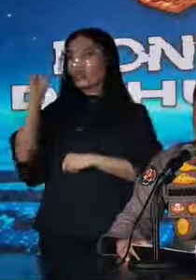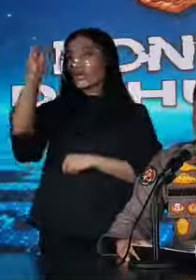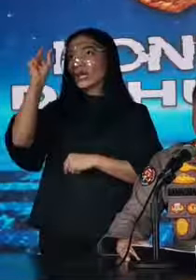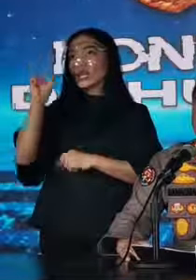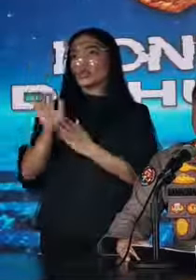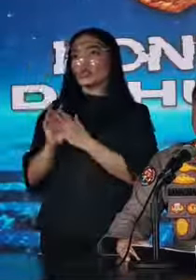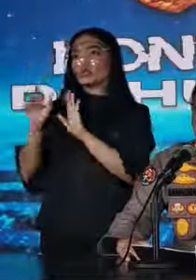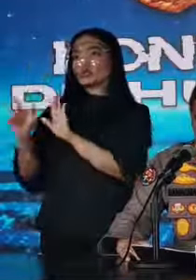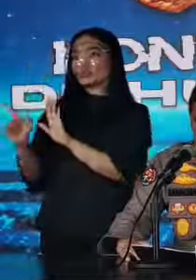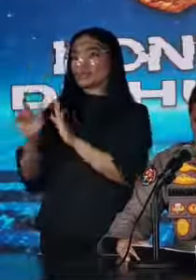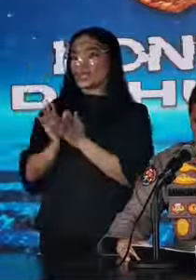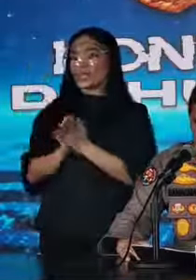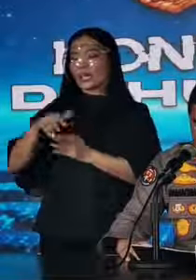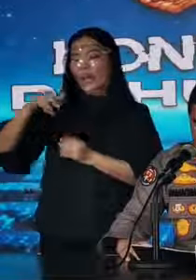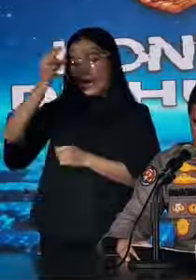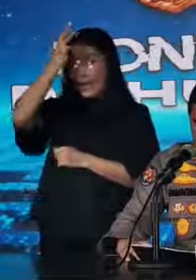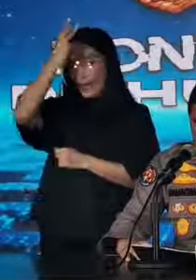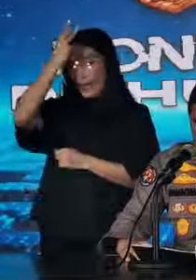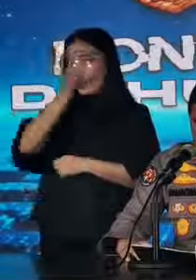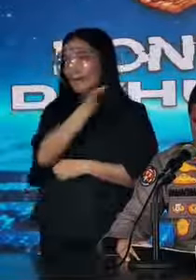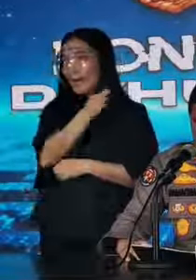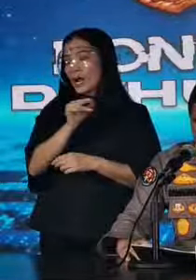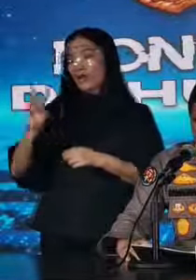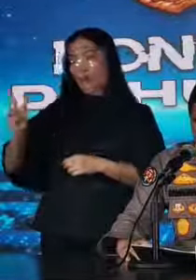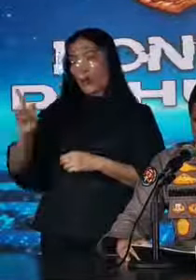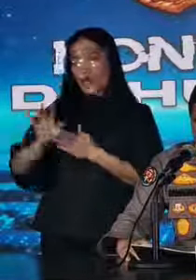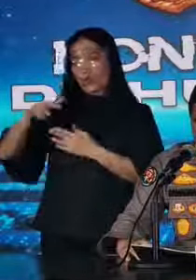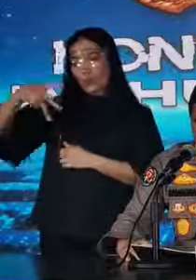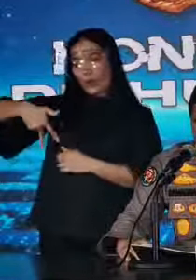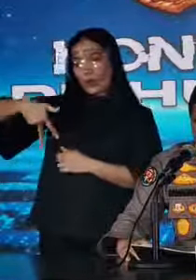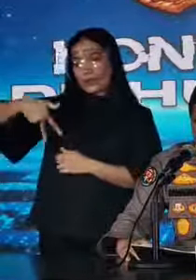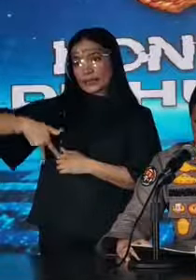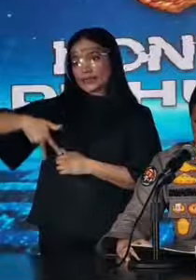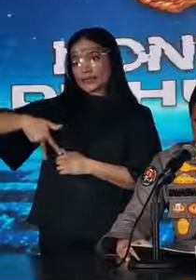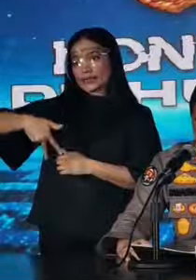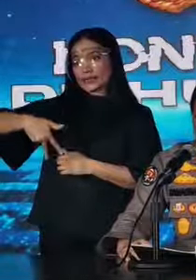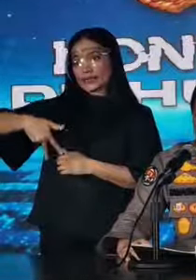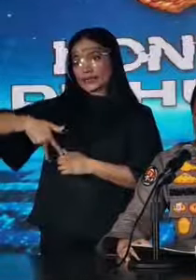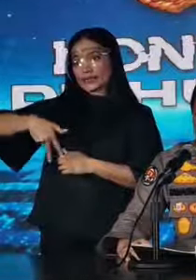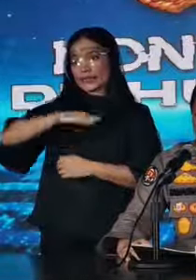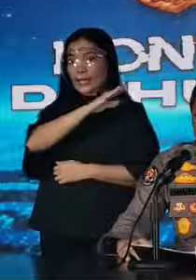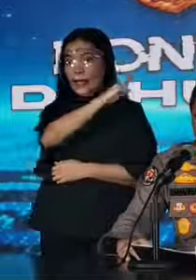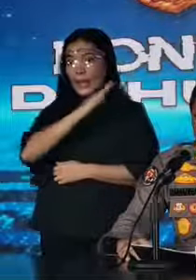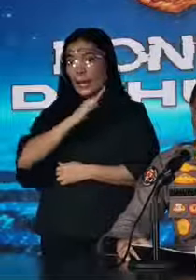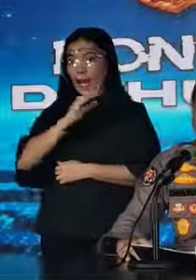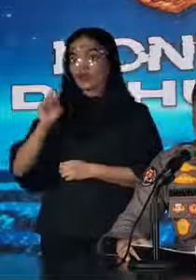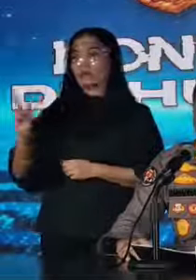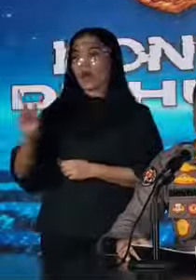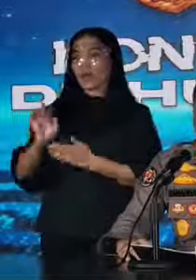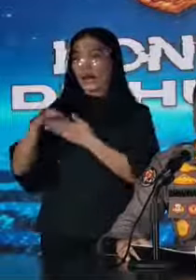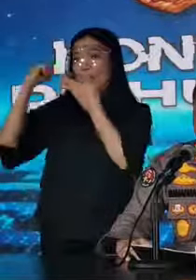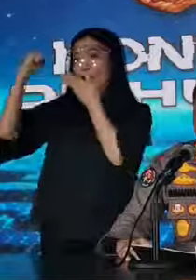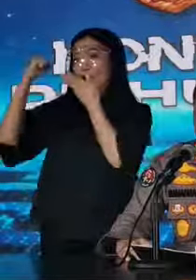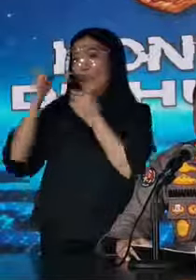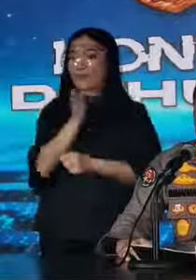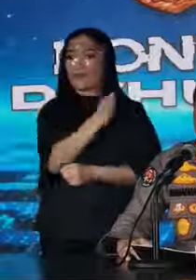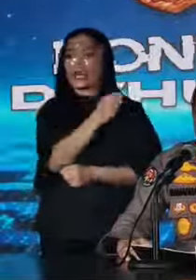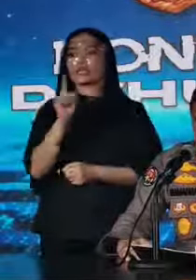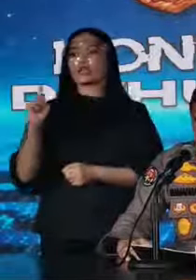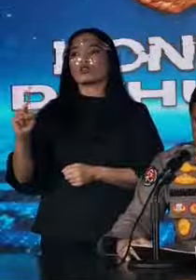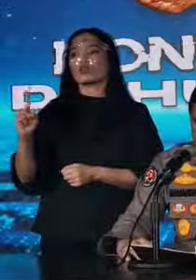3, Kalimantan Barat 2, Polda Sulawesi Tenggara 2, dan Papua Barat